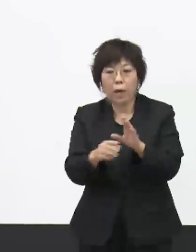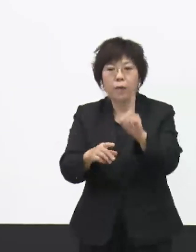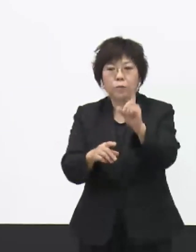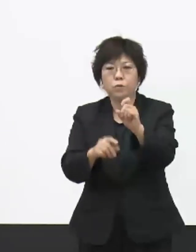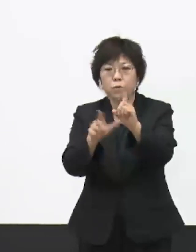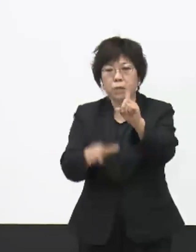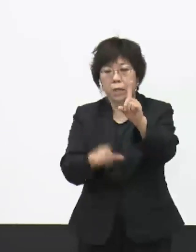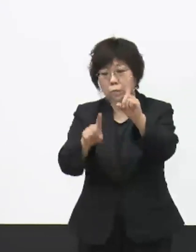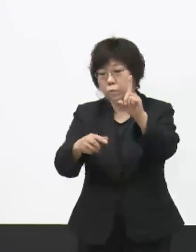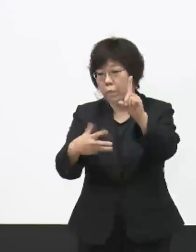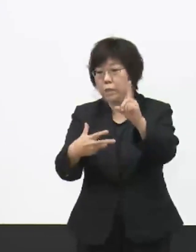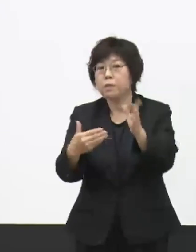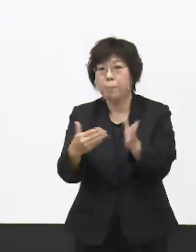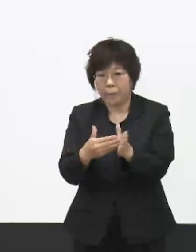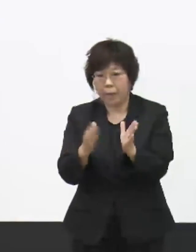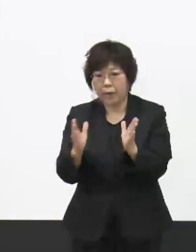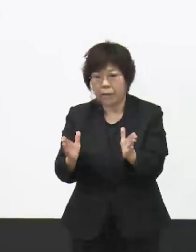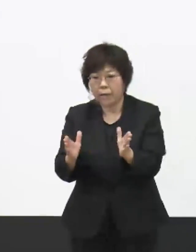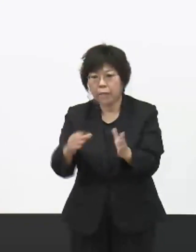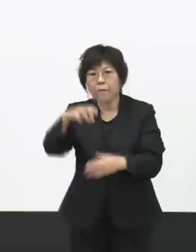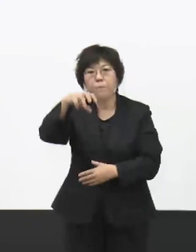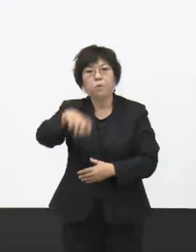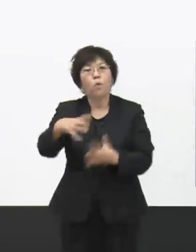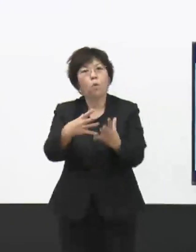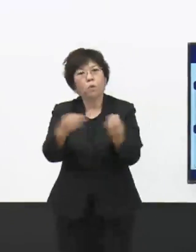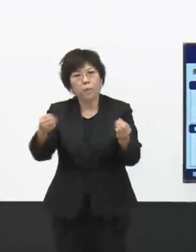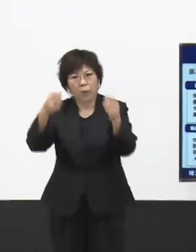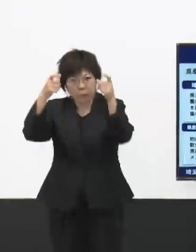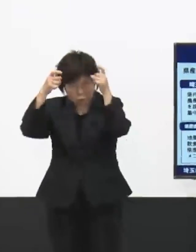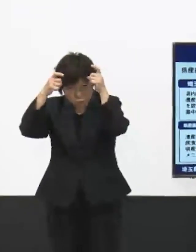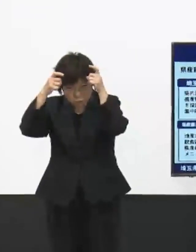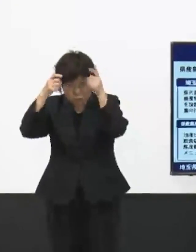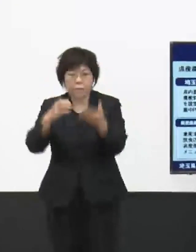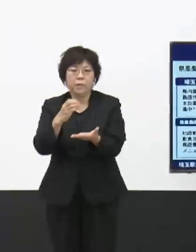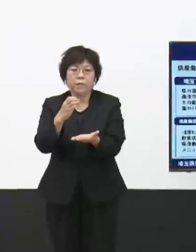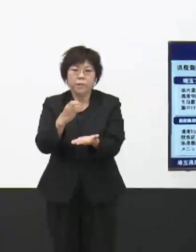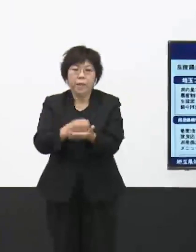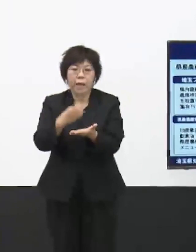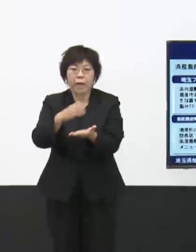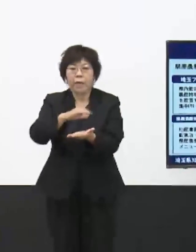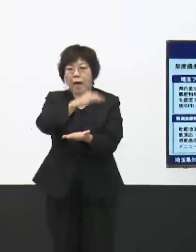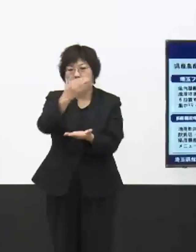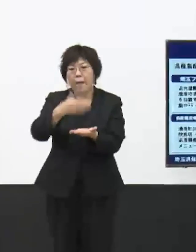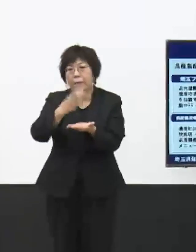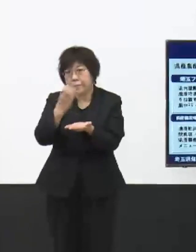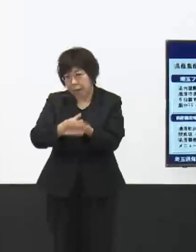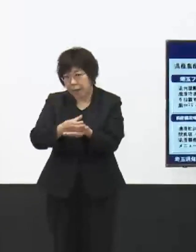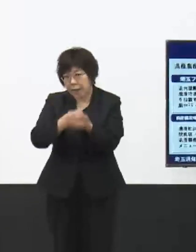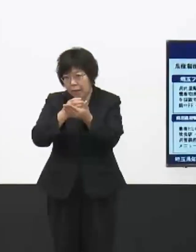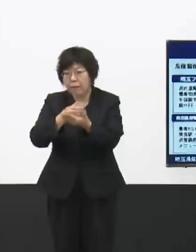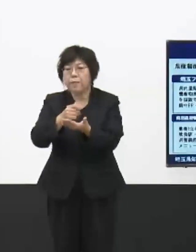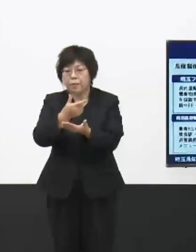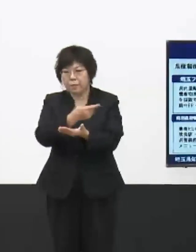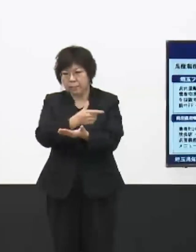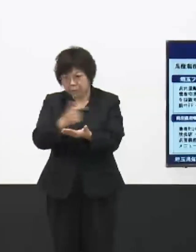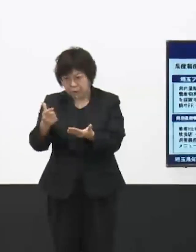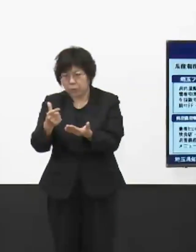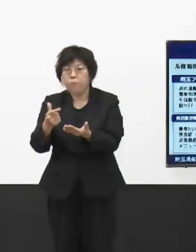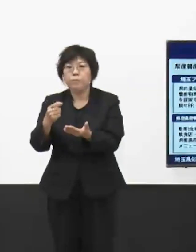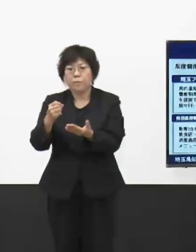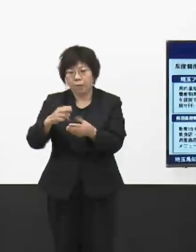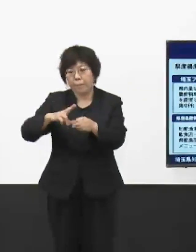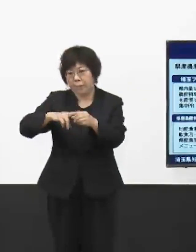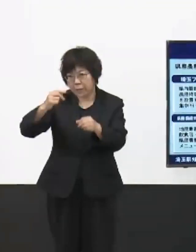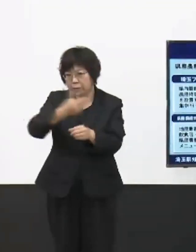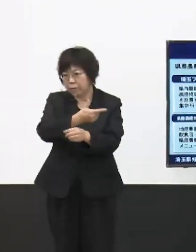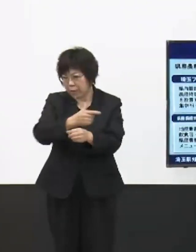地元の最近有名になっております所沢牛や狭山茶を使ったビールなども販売をされることにな